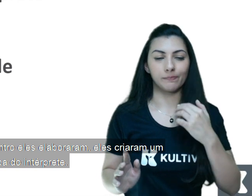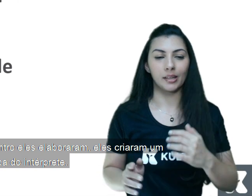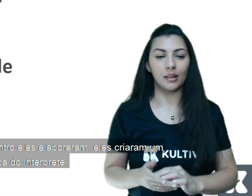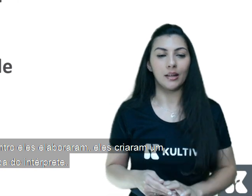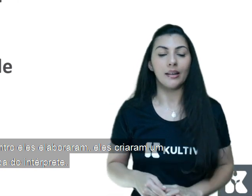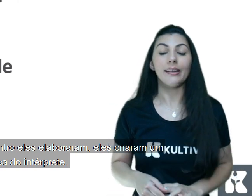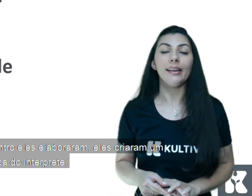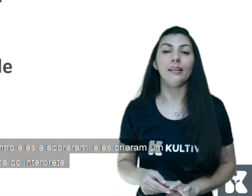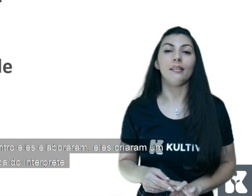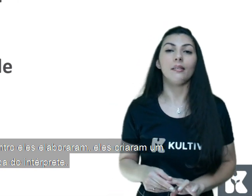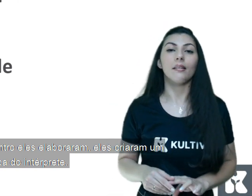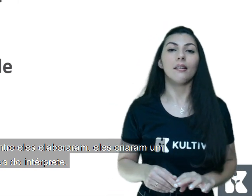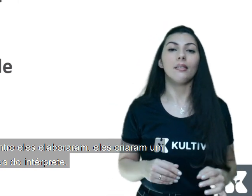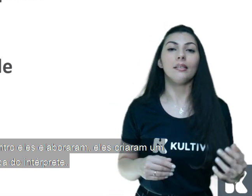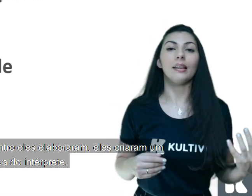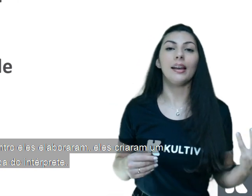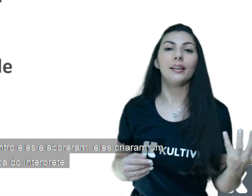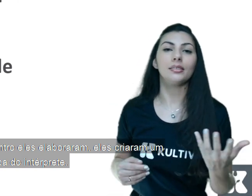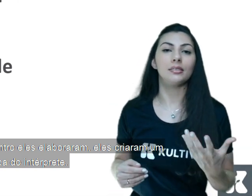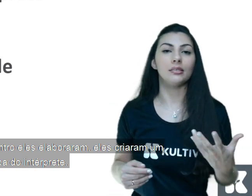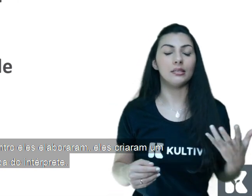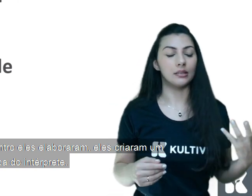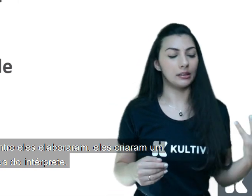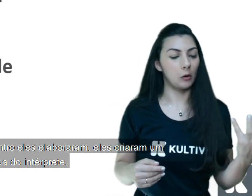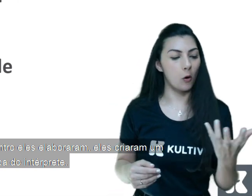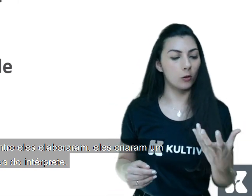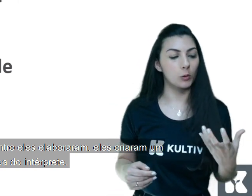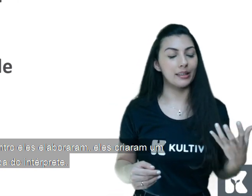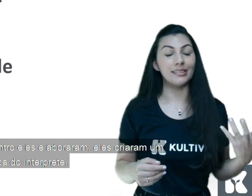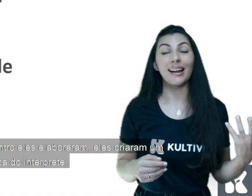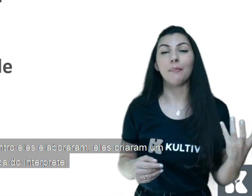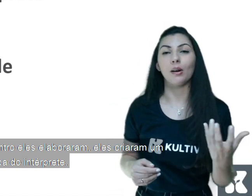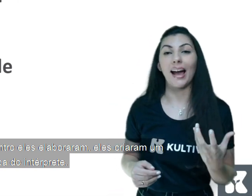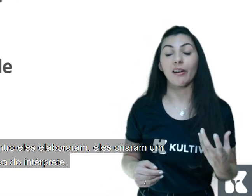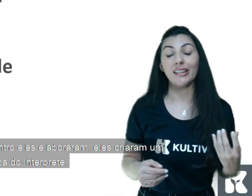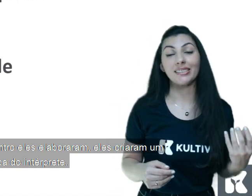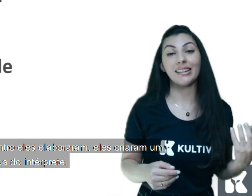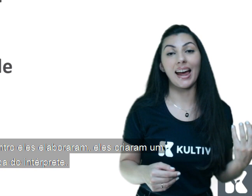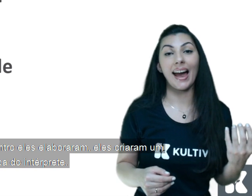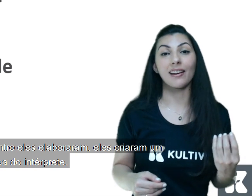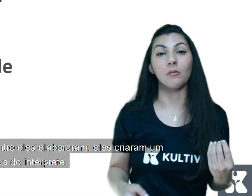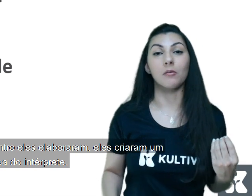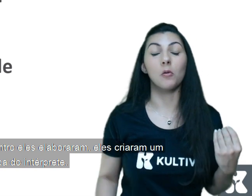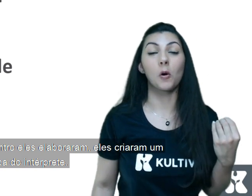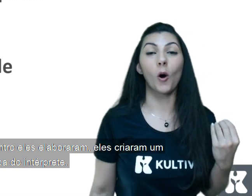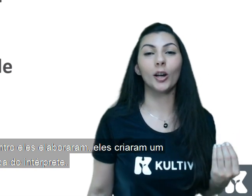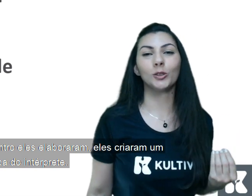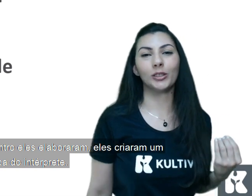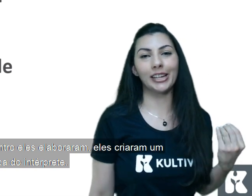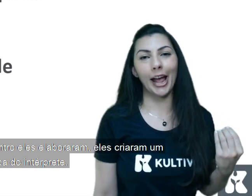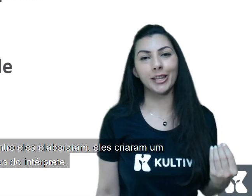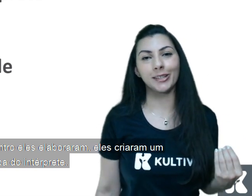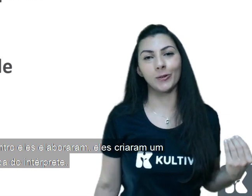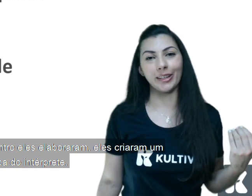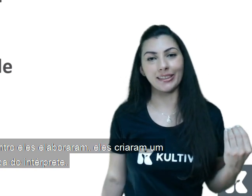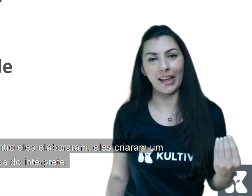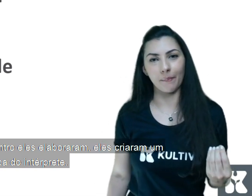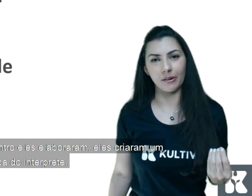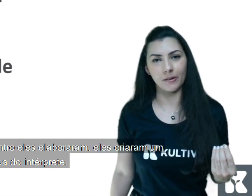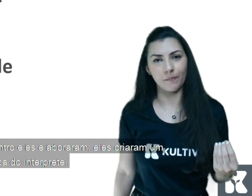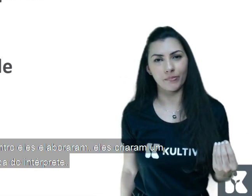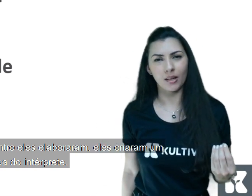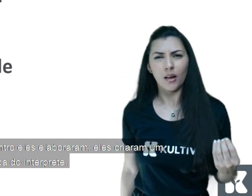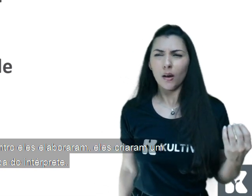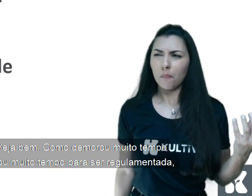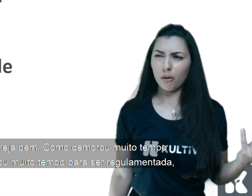92. E nesse encontro eles criaram um código de ética do